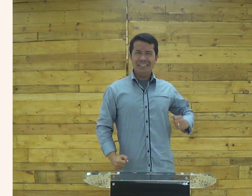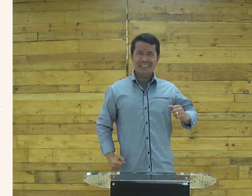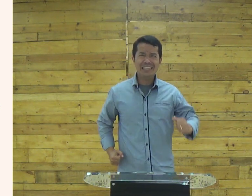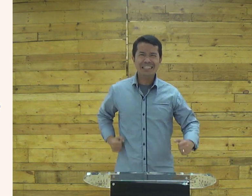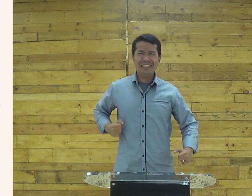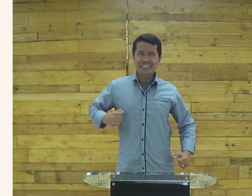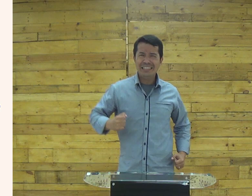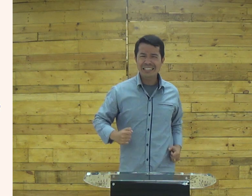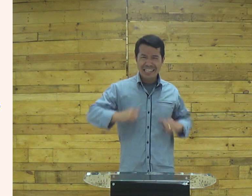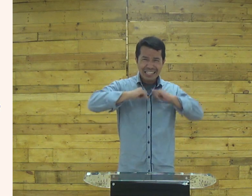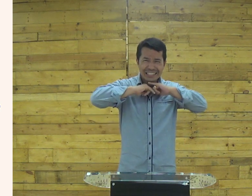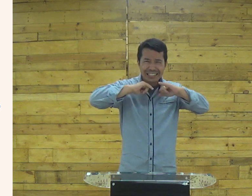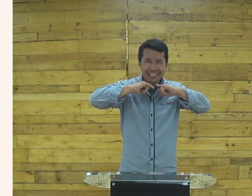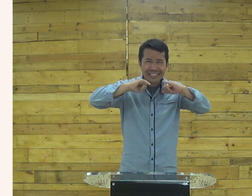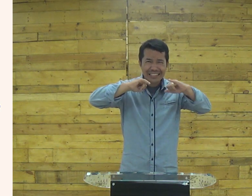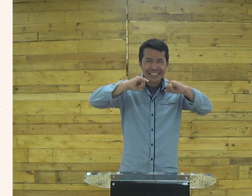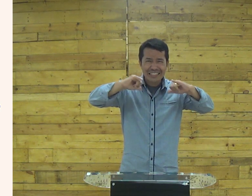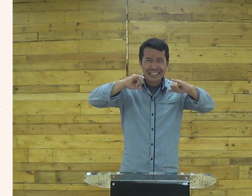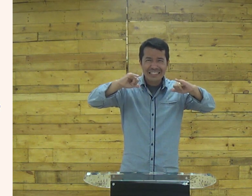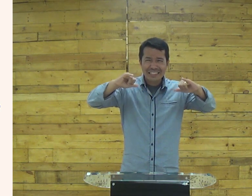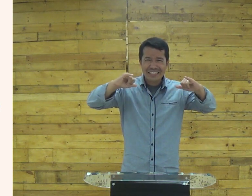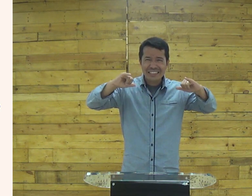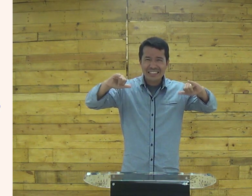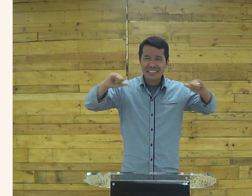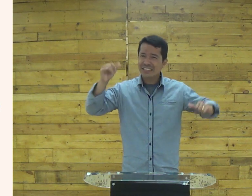mundo. E...